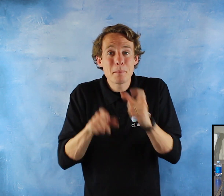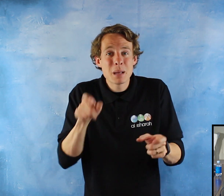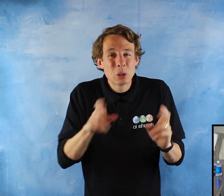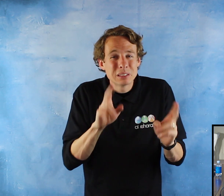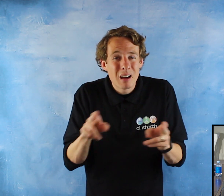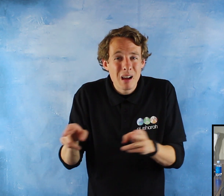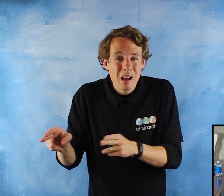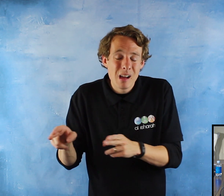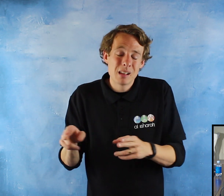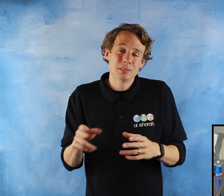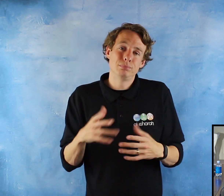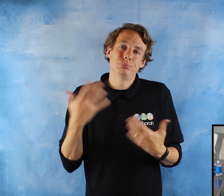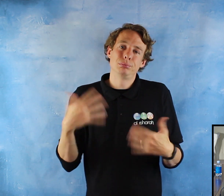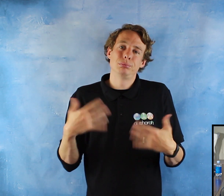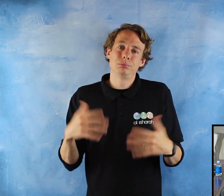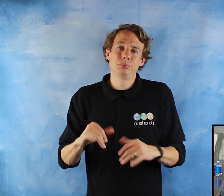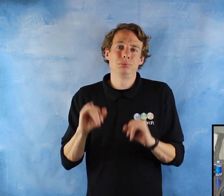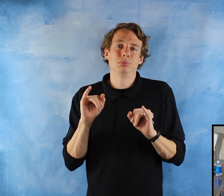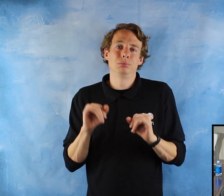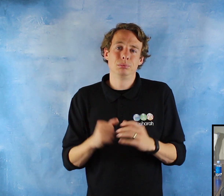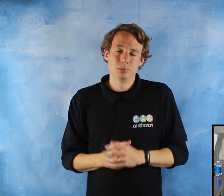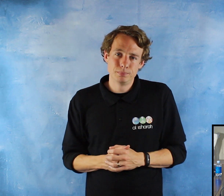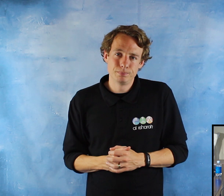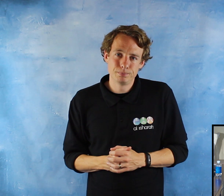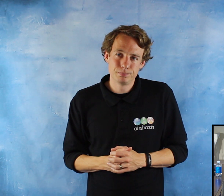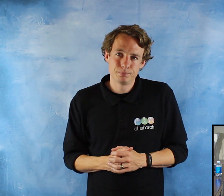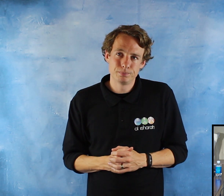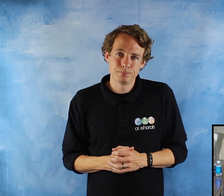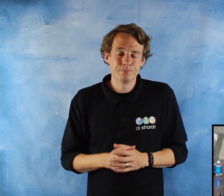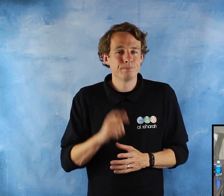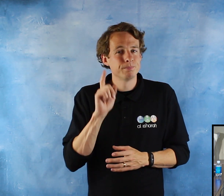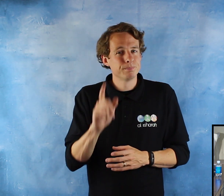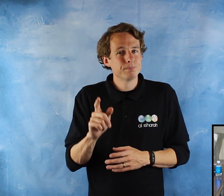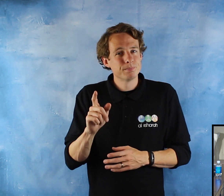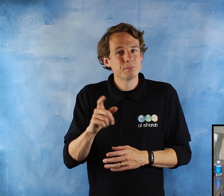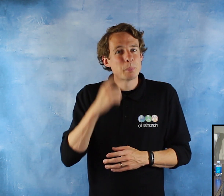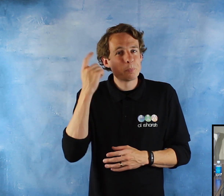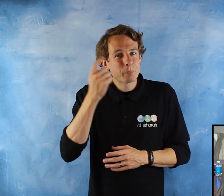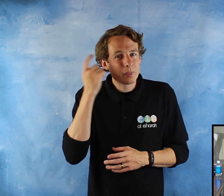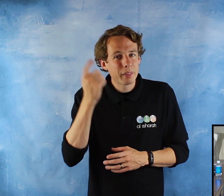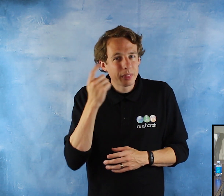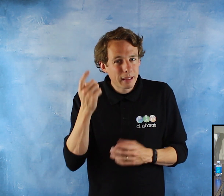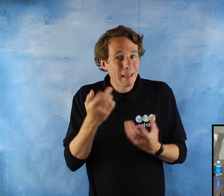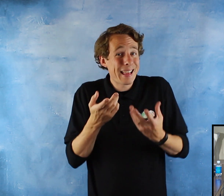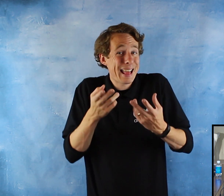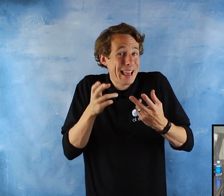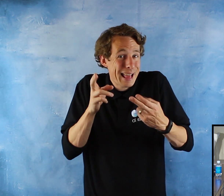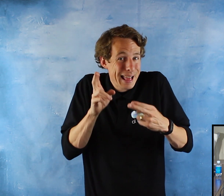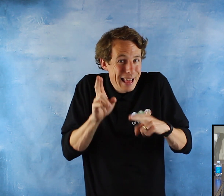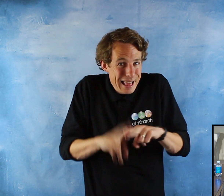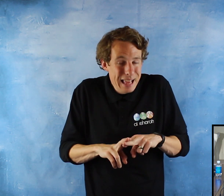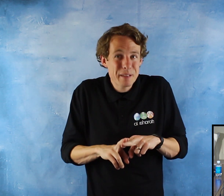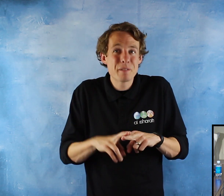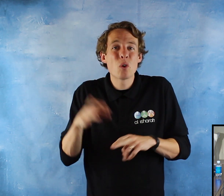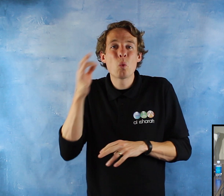إِنْ أَصْبَحَ مَاؤُكُمْ غَوْرًا فَمَنْ يَأْتِيكُمْ بِمَاءٍ مَعِينٍ. Say, have you considered, if your water